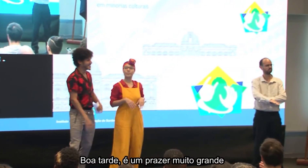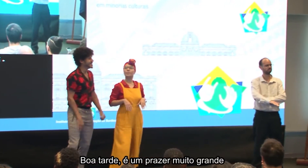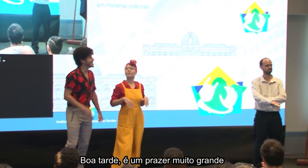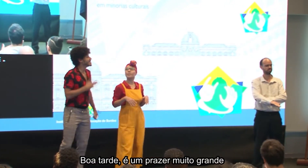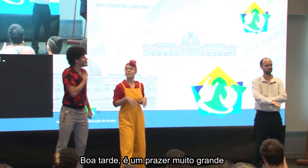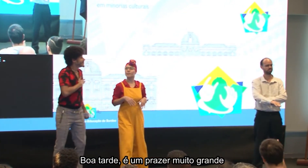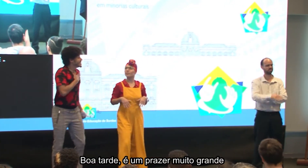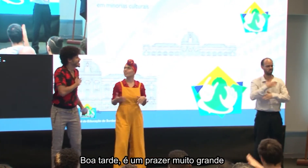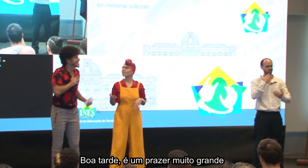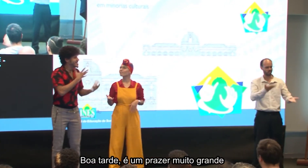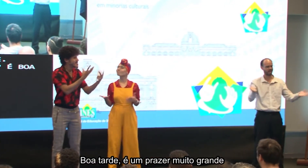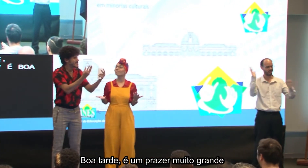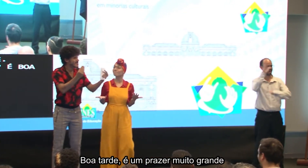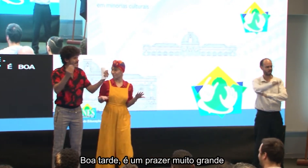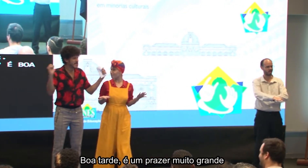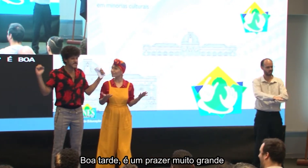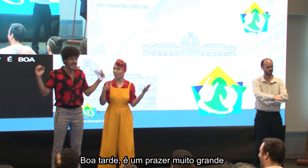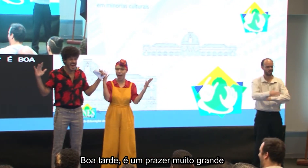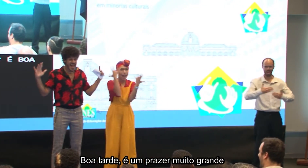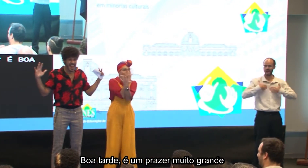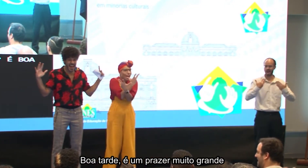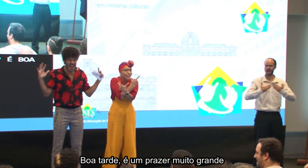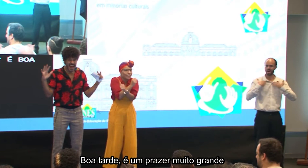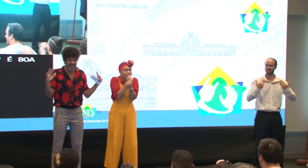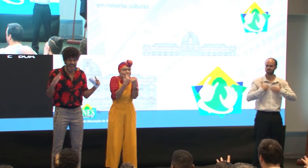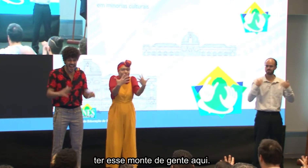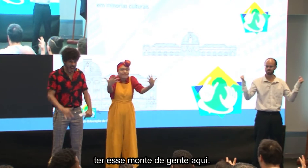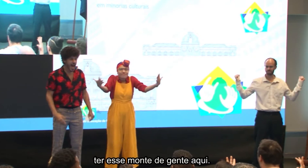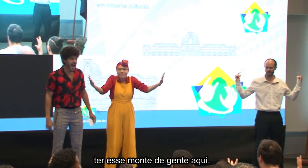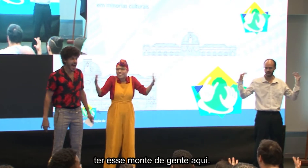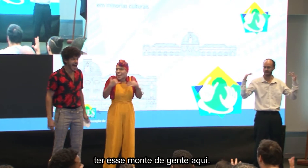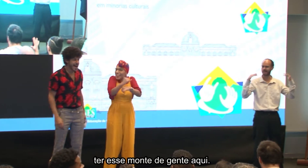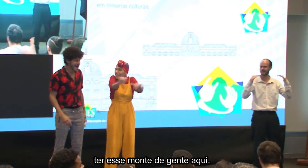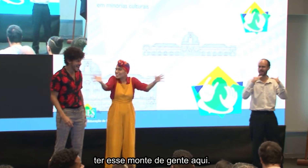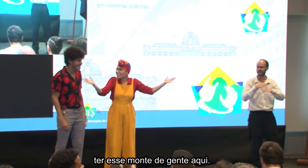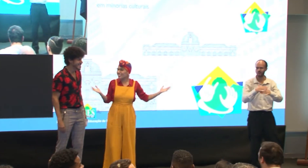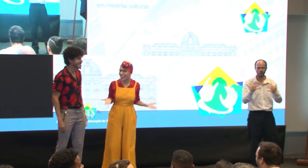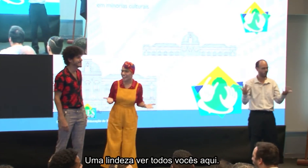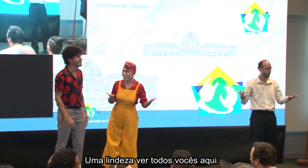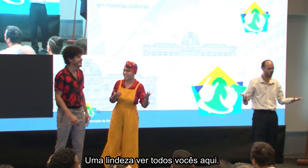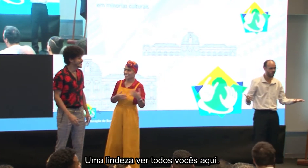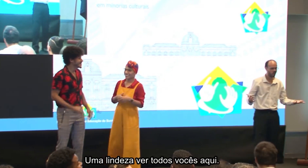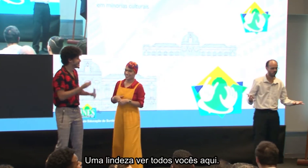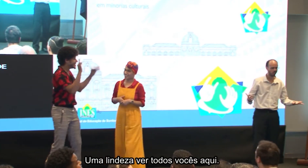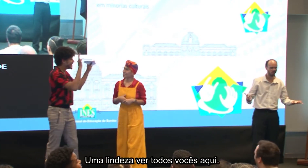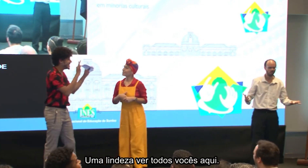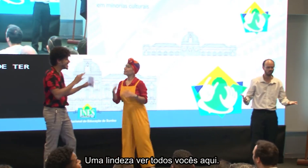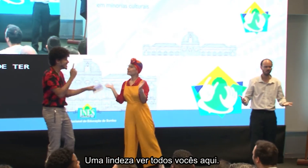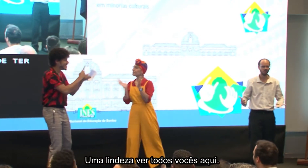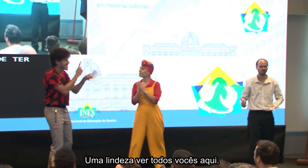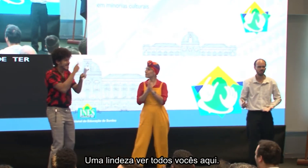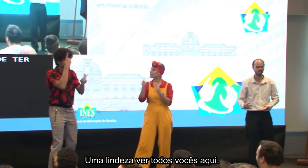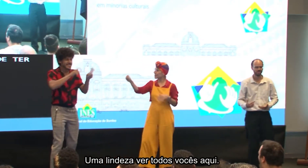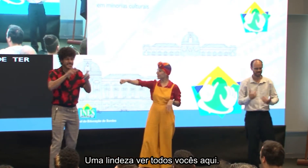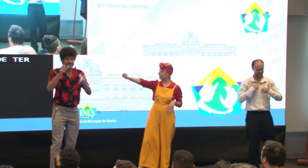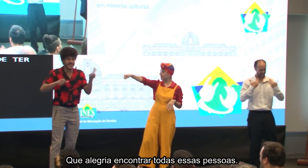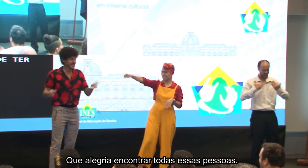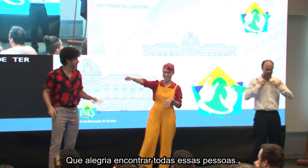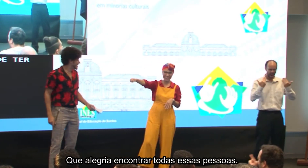Boa tarde. É um prazer muito grande ter esse monte de gente aqui. Uma lindeza ver todos vocês aqui. Que alegria,